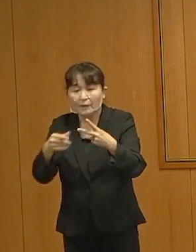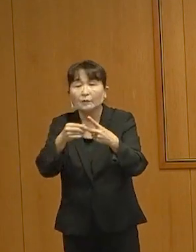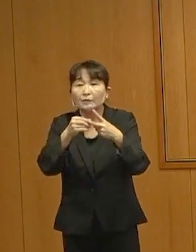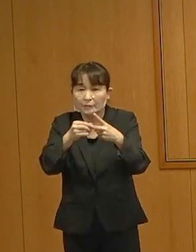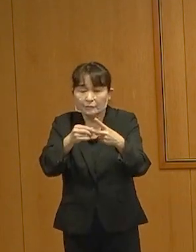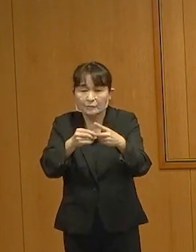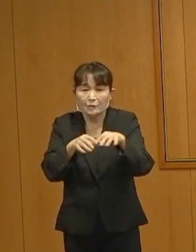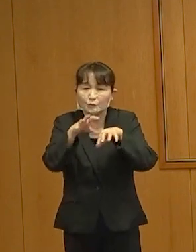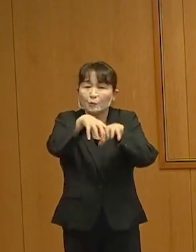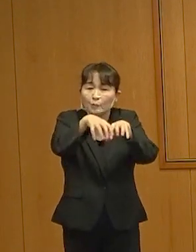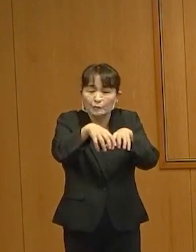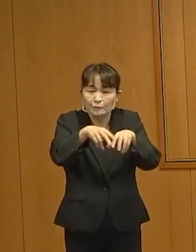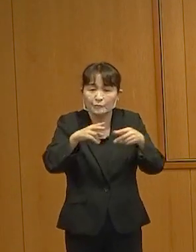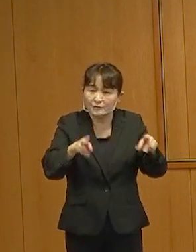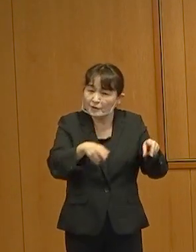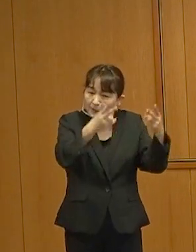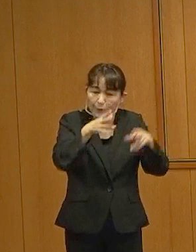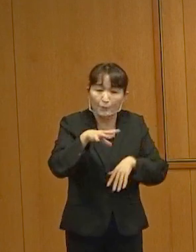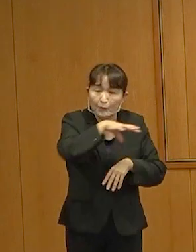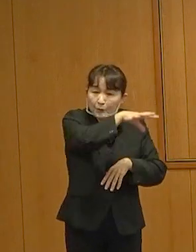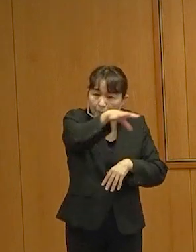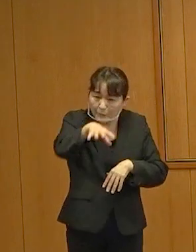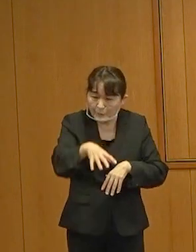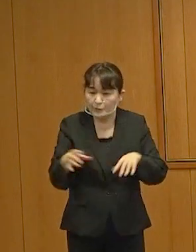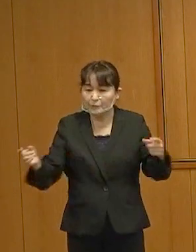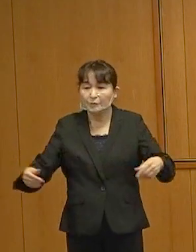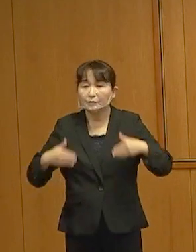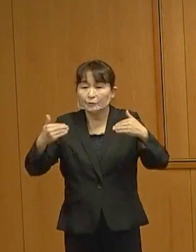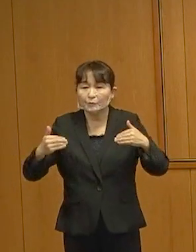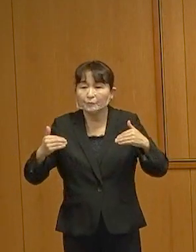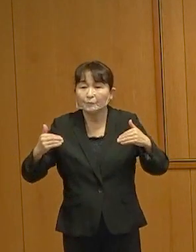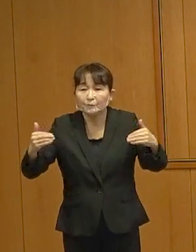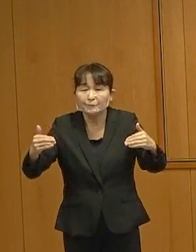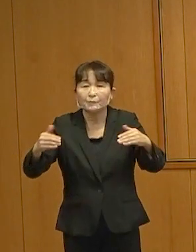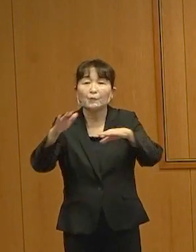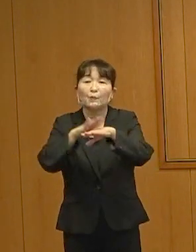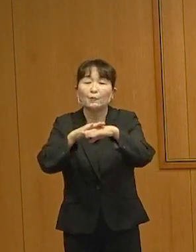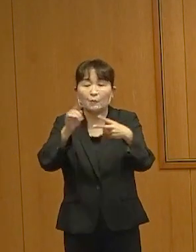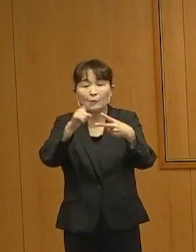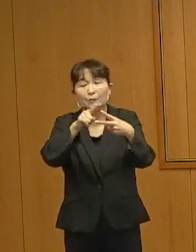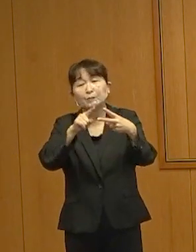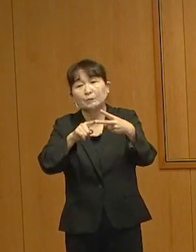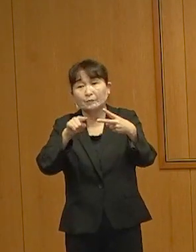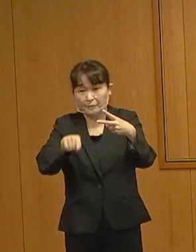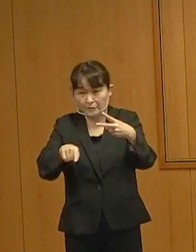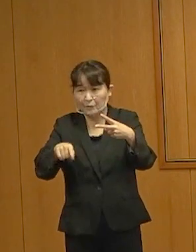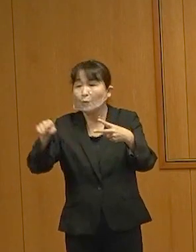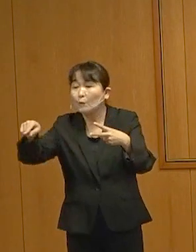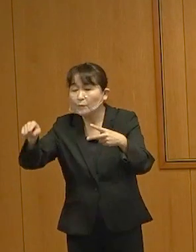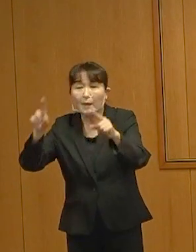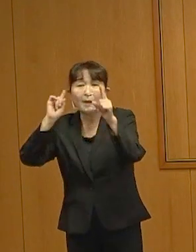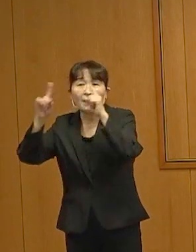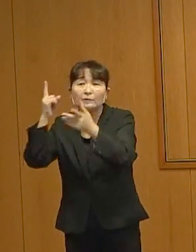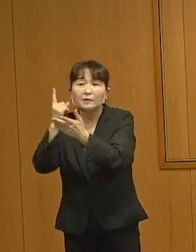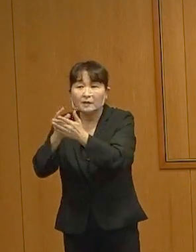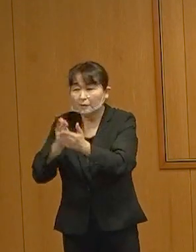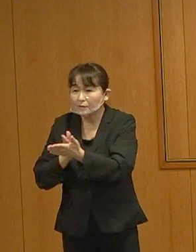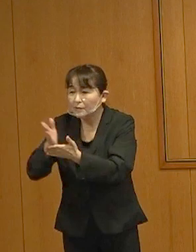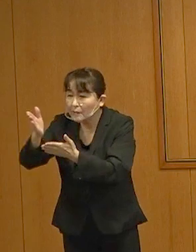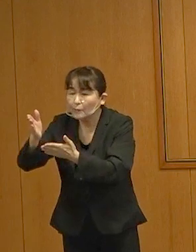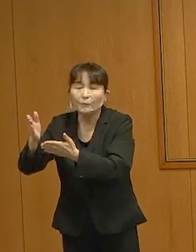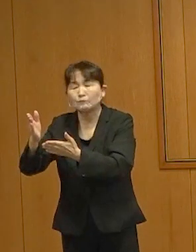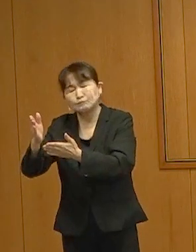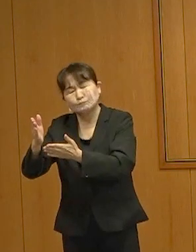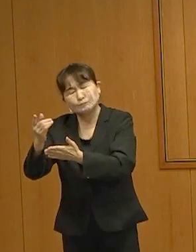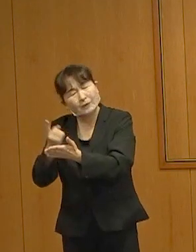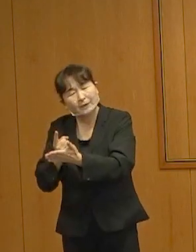獣舎ですね、こういうのもしっかりとやらないといけないっていうことで、遊具だけ先行するような形じゃちょっと困るん